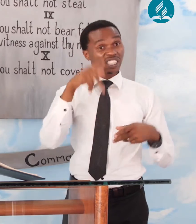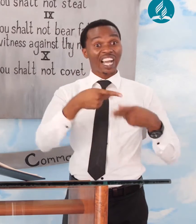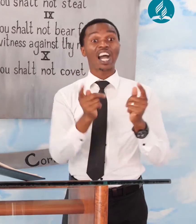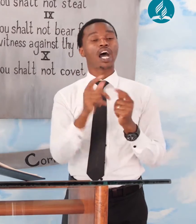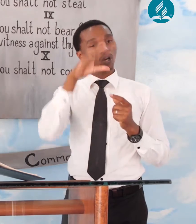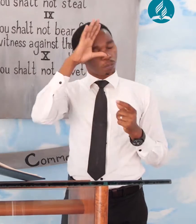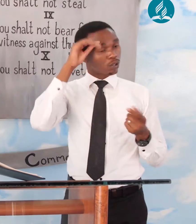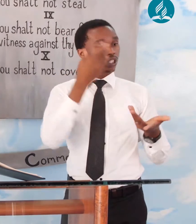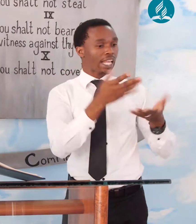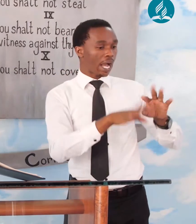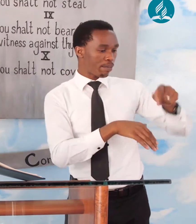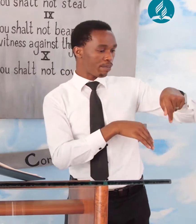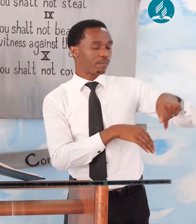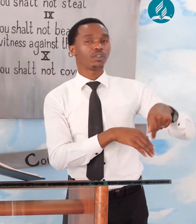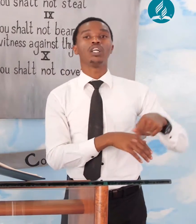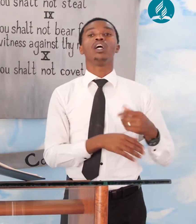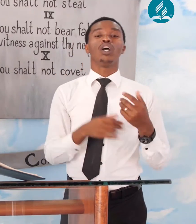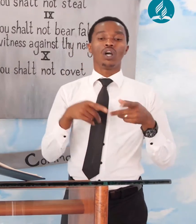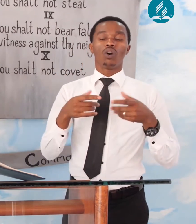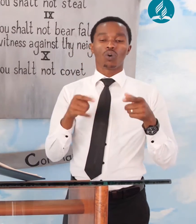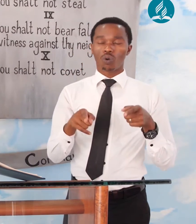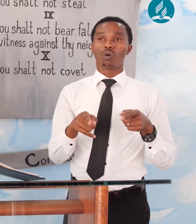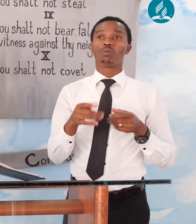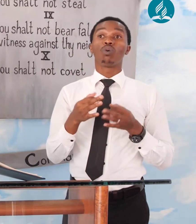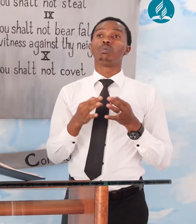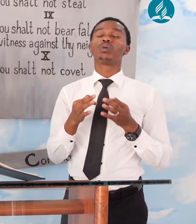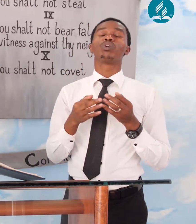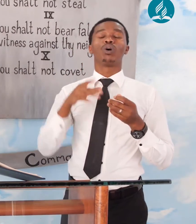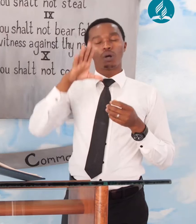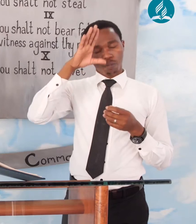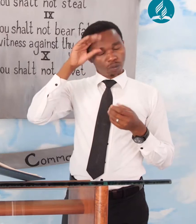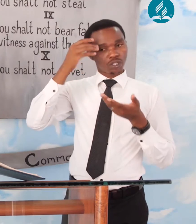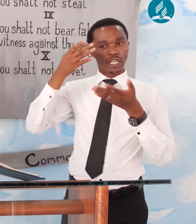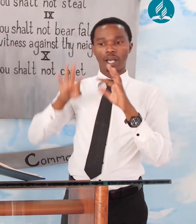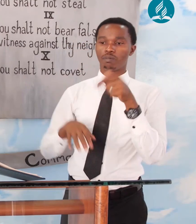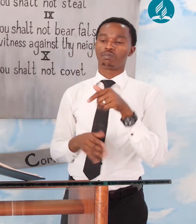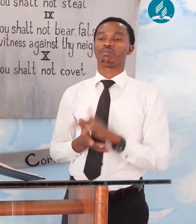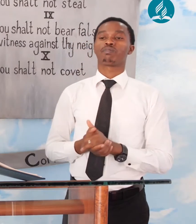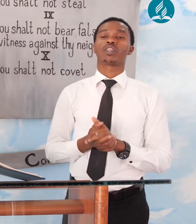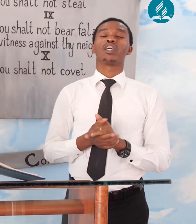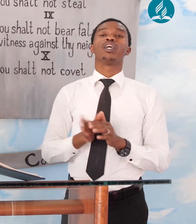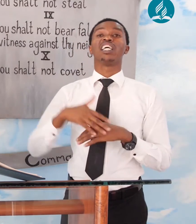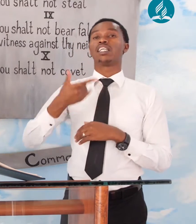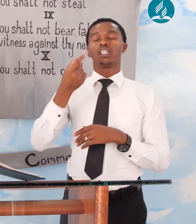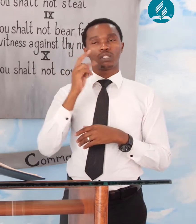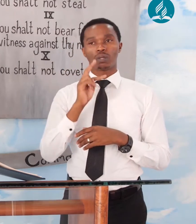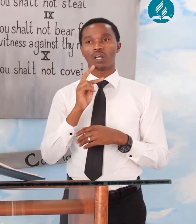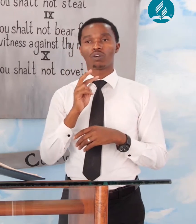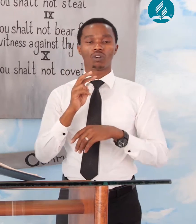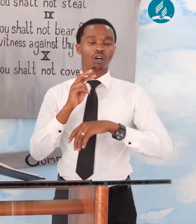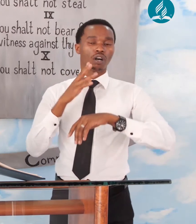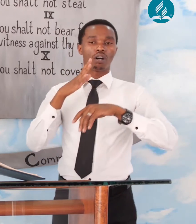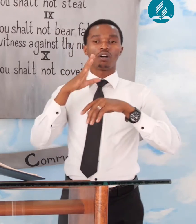n'ubu uku niko Mose yapfuye nanone dusanga yuko mu gitabo cya